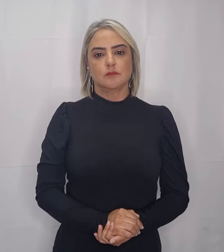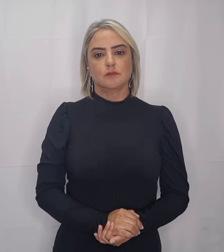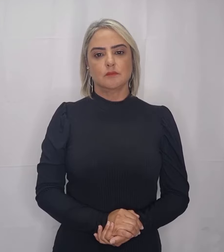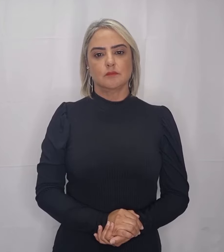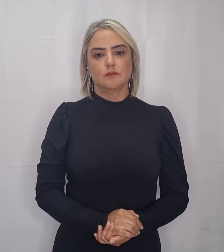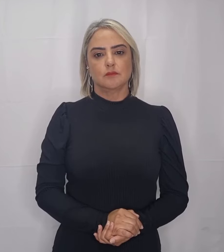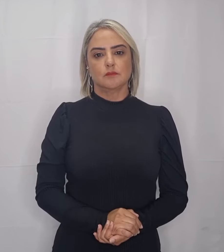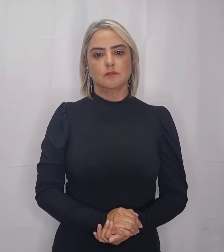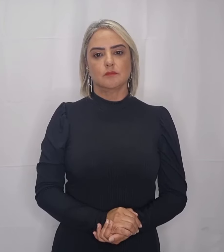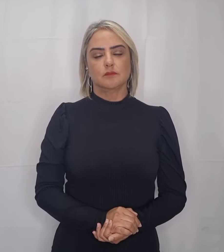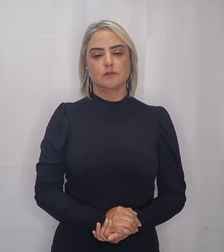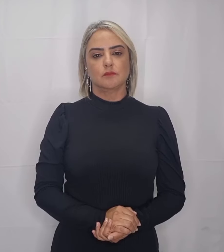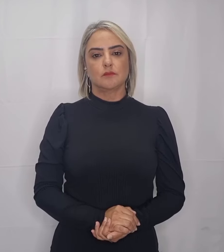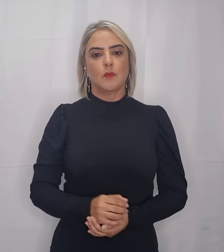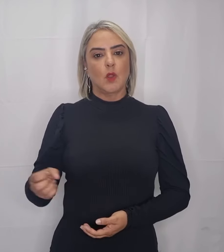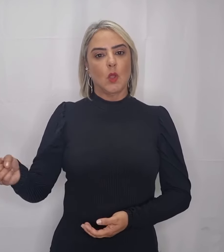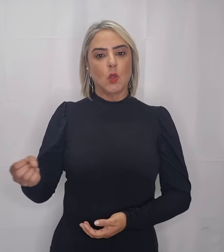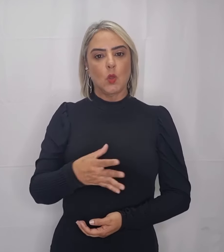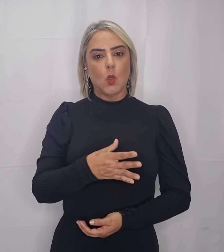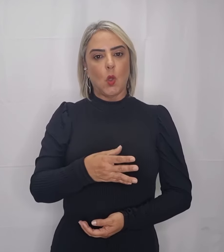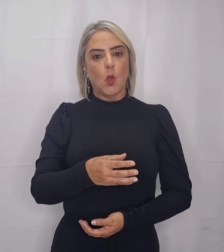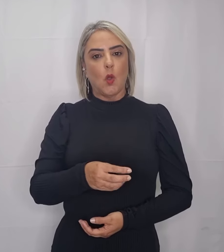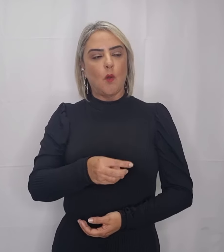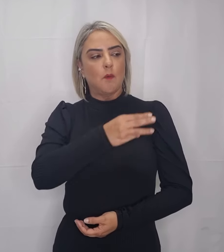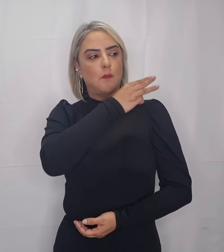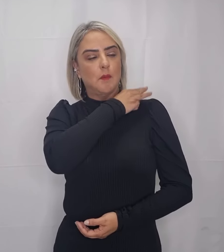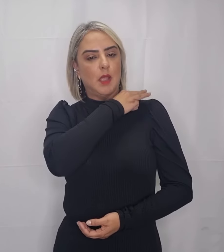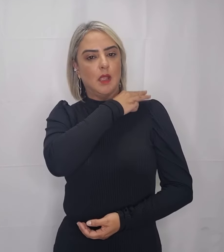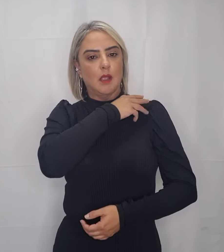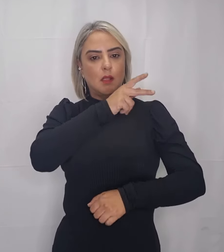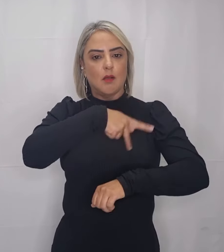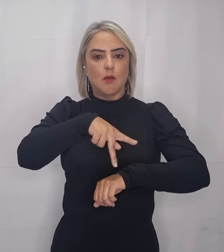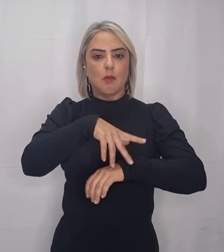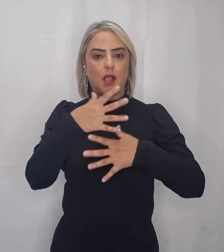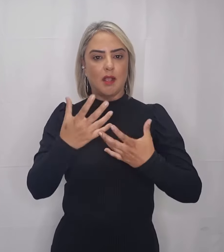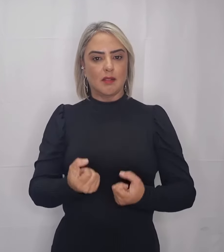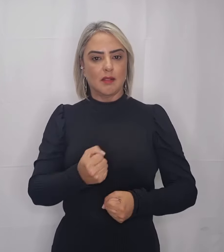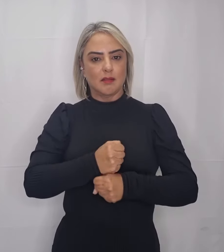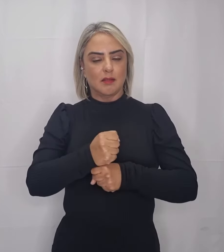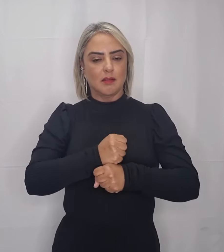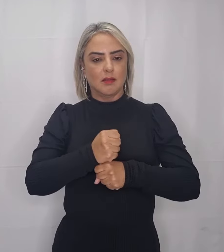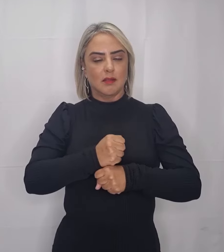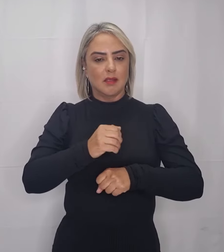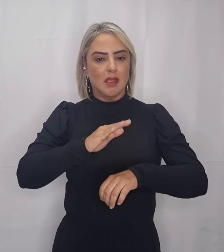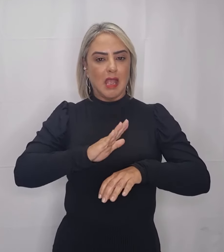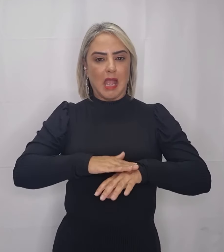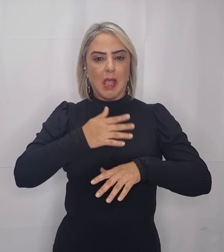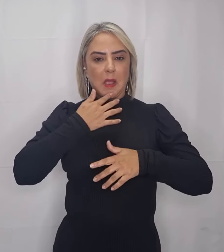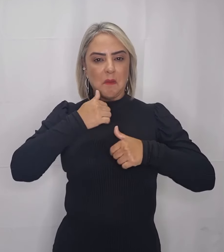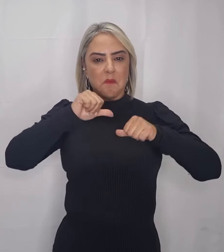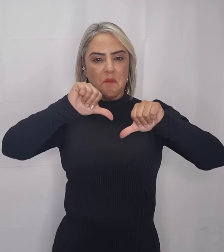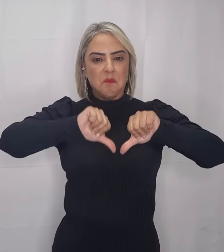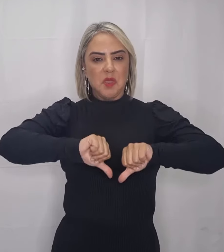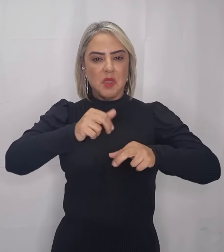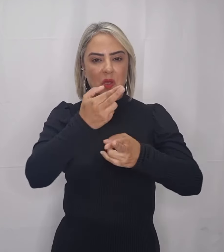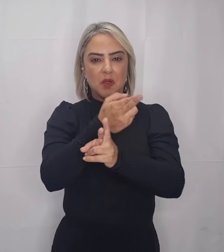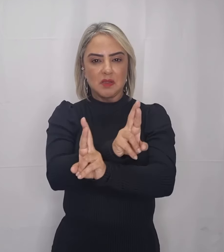Novo ensino médio, país adota neste ano a mais perversa das reformas. Na